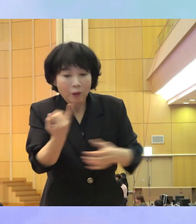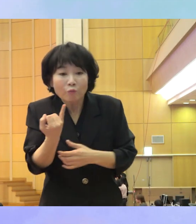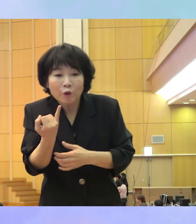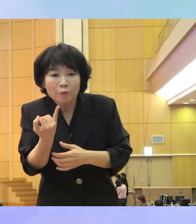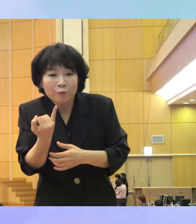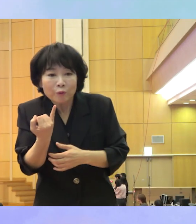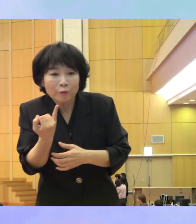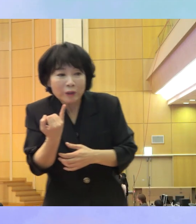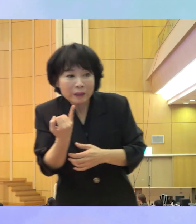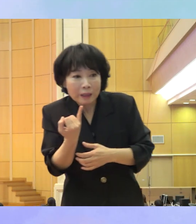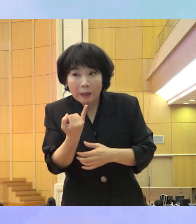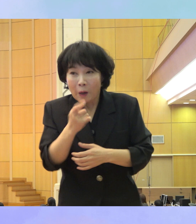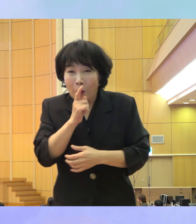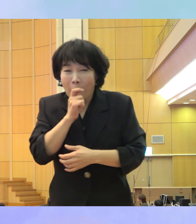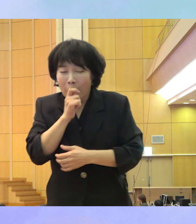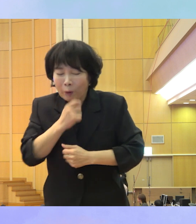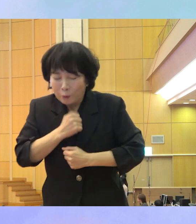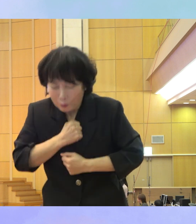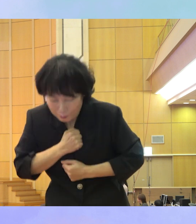아내가 안에 들어갔다고.